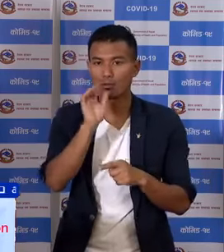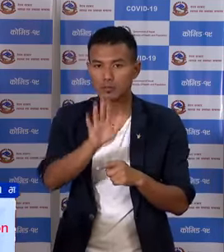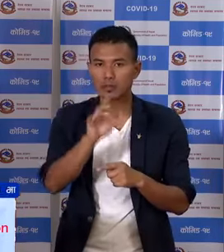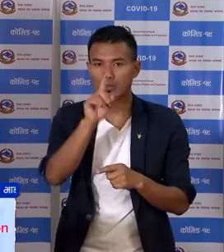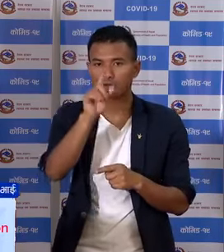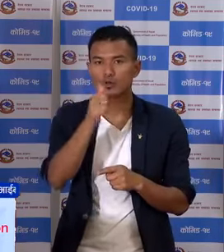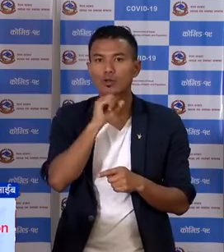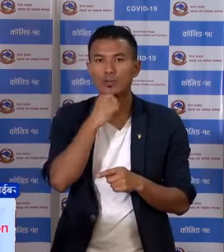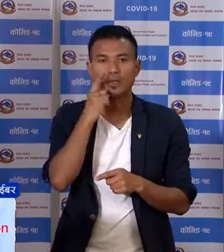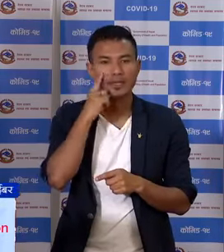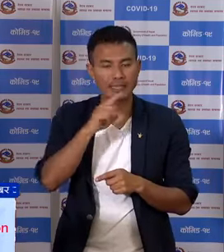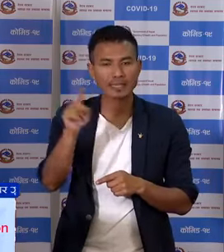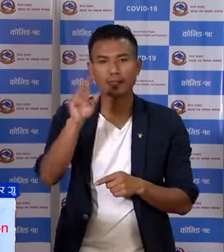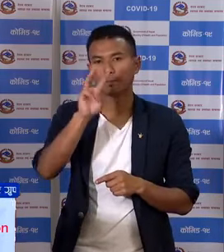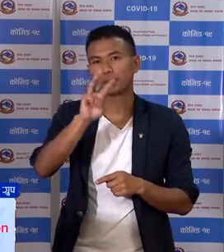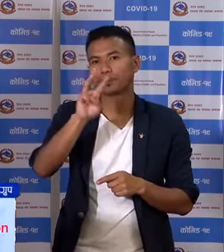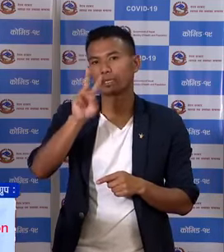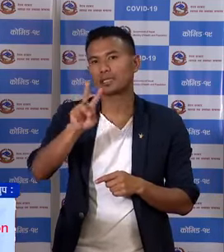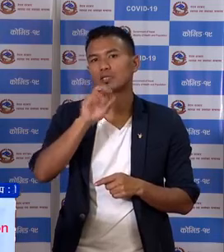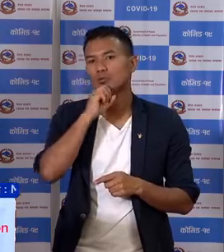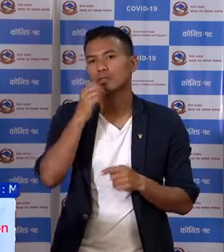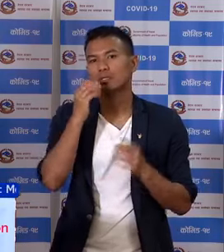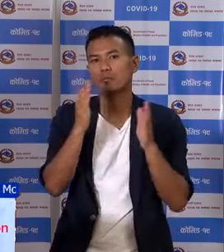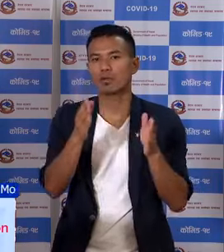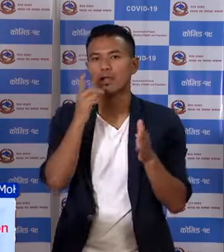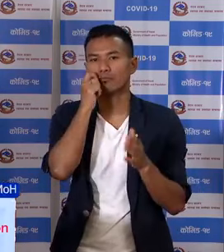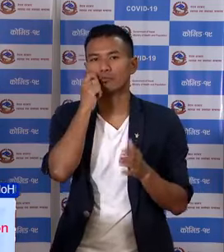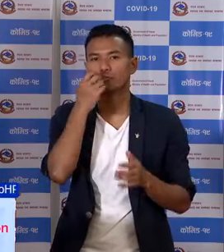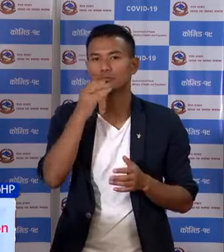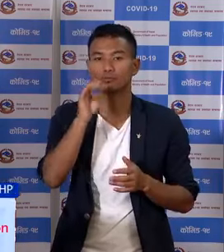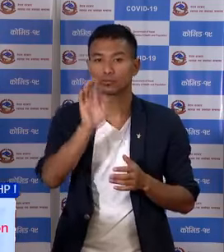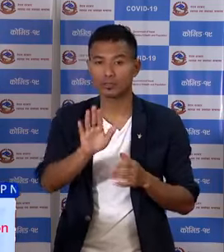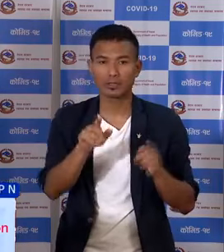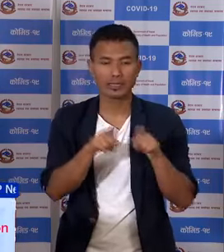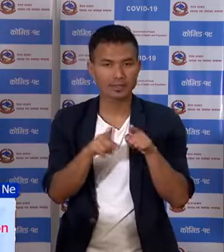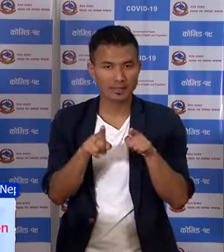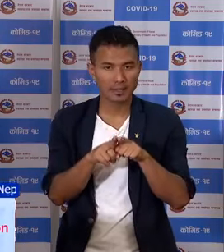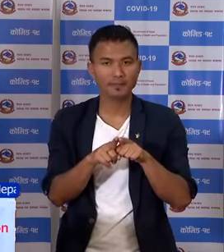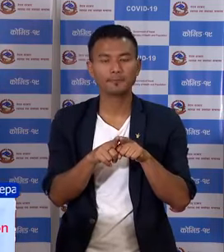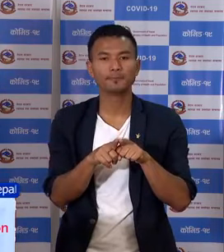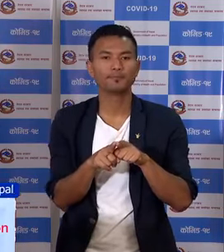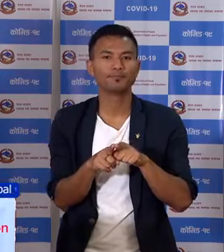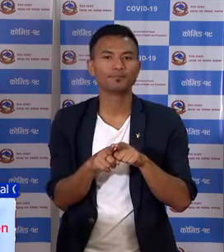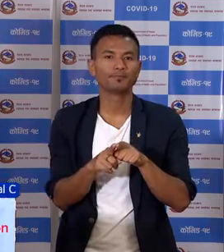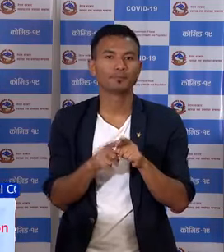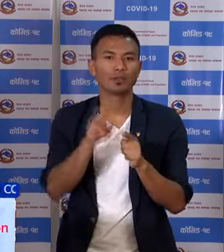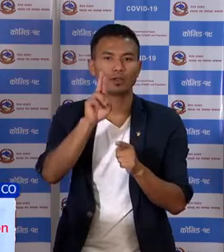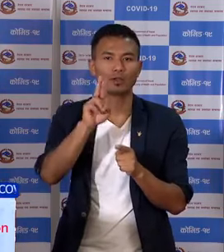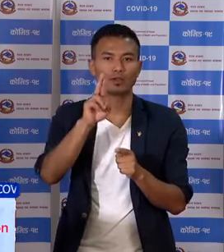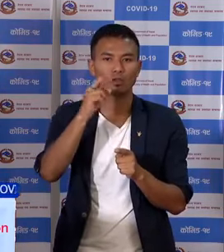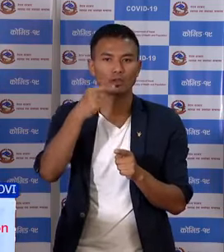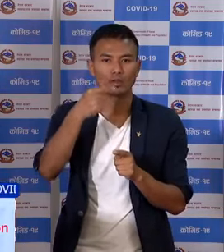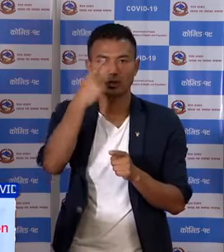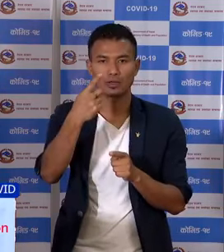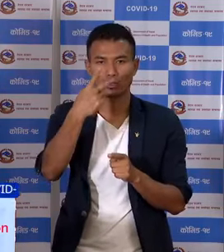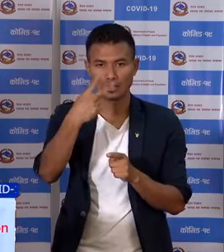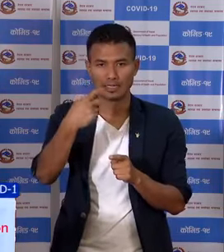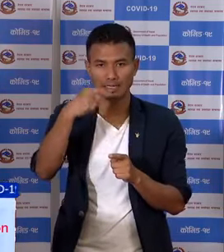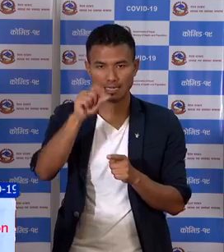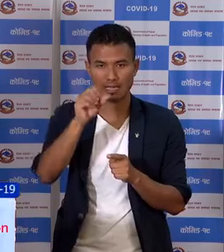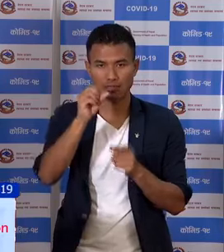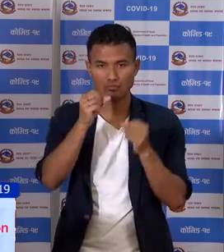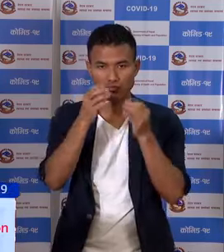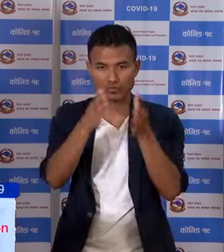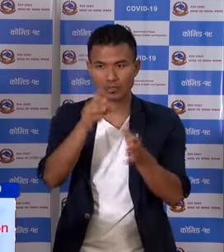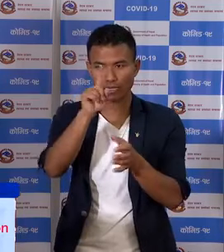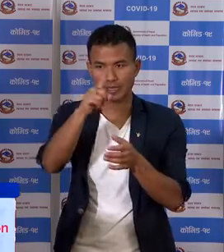उआरू सोर देखी 32 बर्ष का पुरुष नौन था तेसे गरी रनेनापूर एक बाके काई